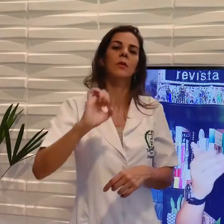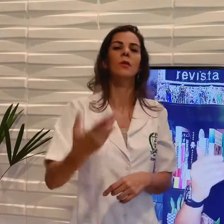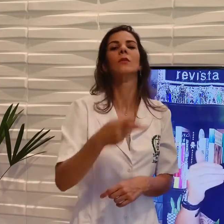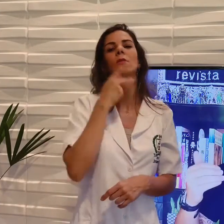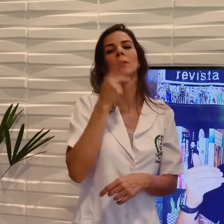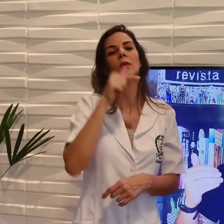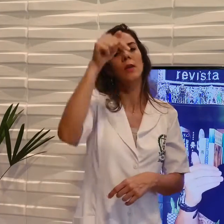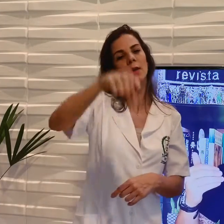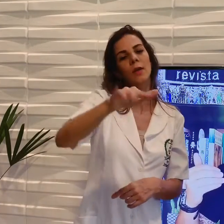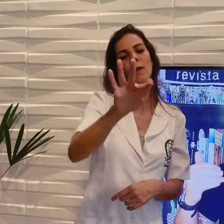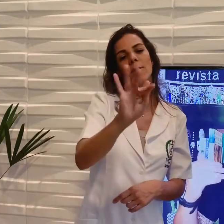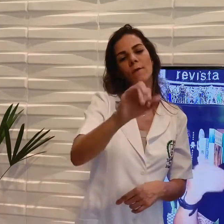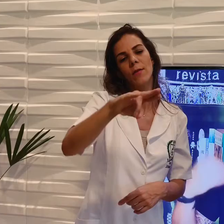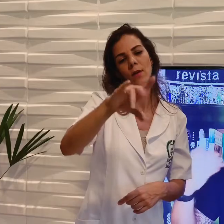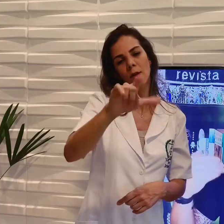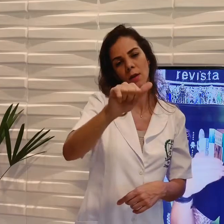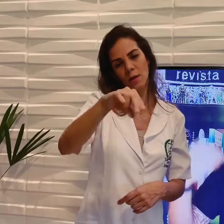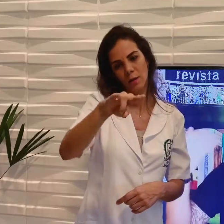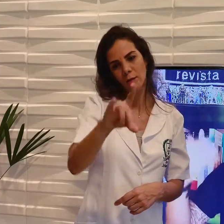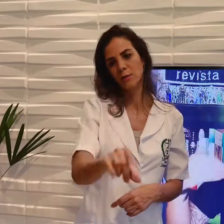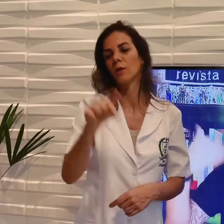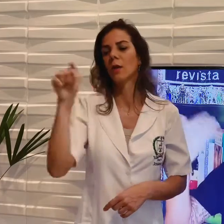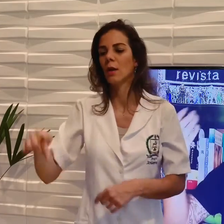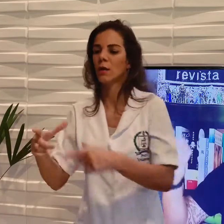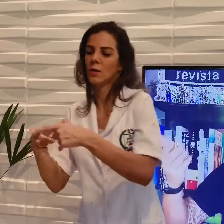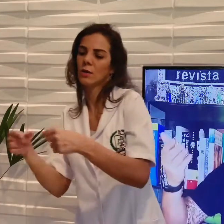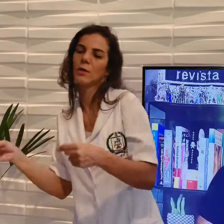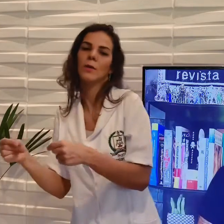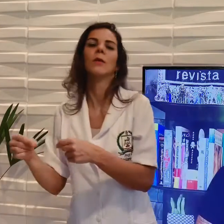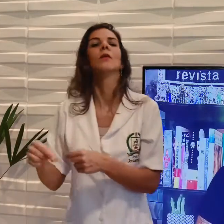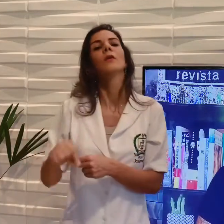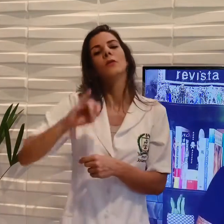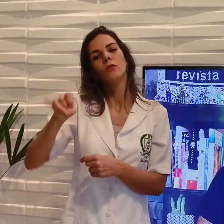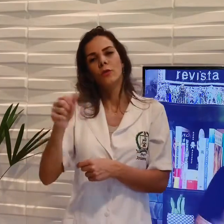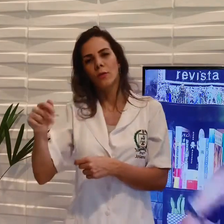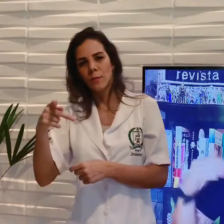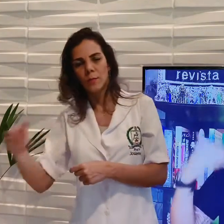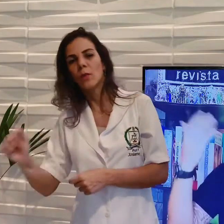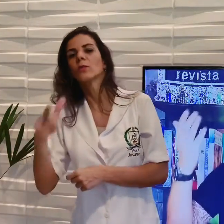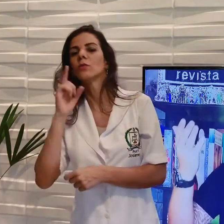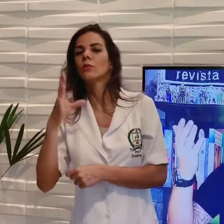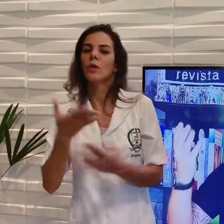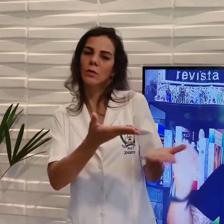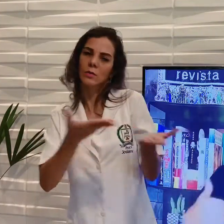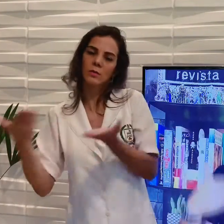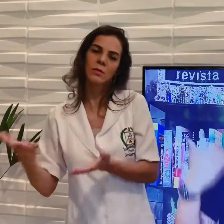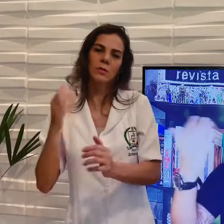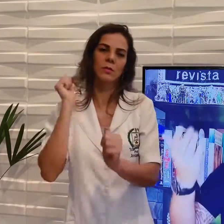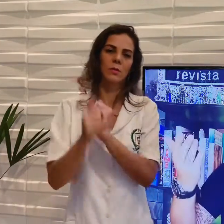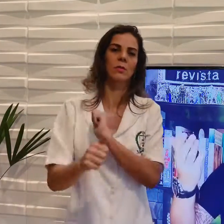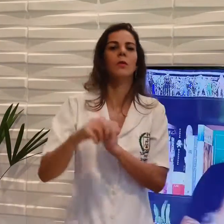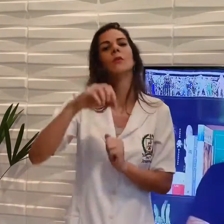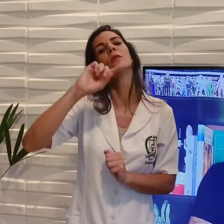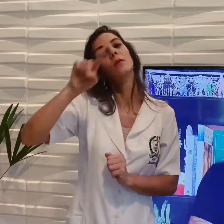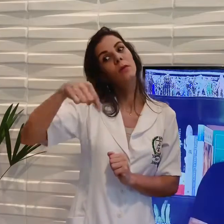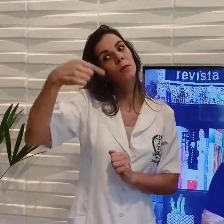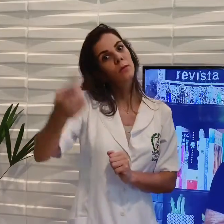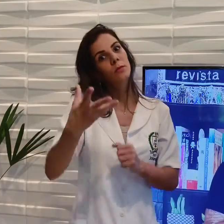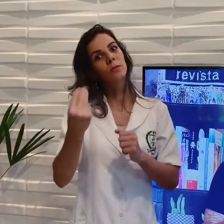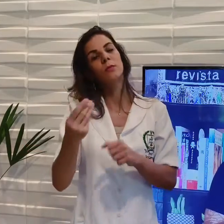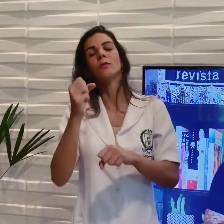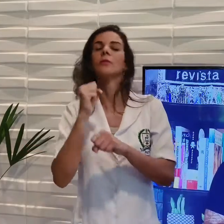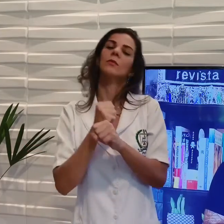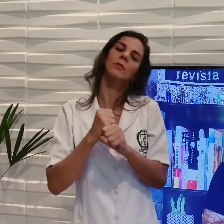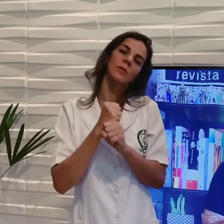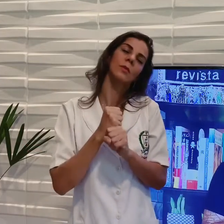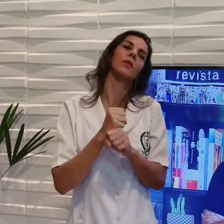na Finlândia, e Tóquio, no Japão, que só passariam a receber Jogos Olímpicos muito tempo depois. Até receberam, mas depois. No